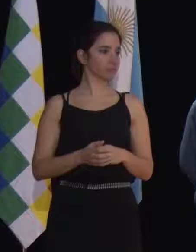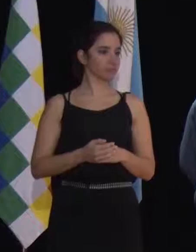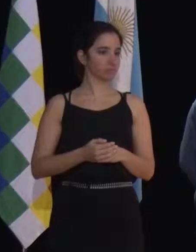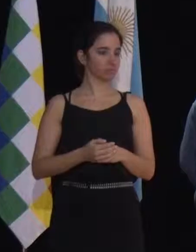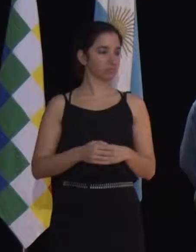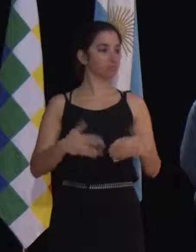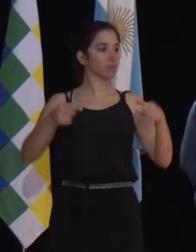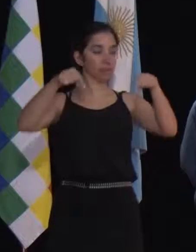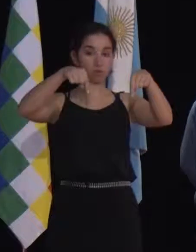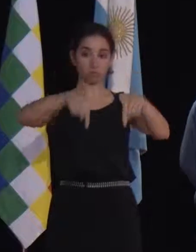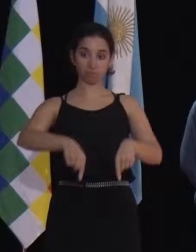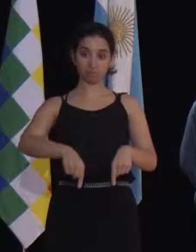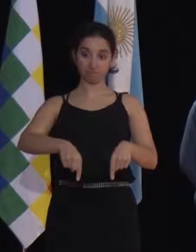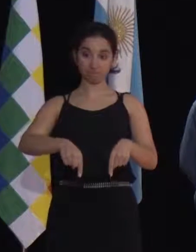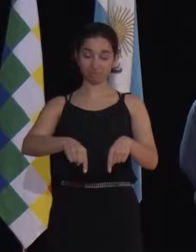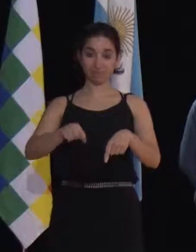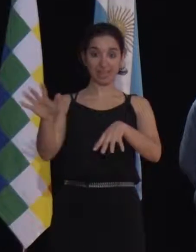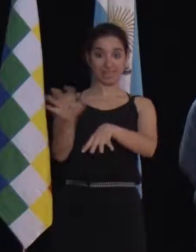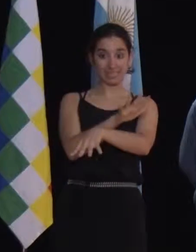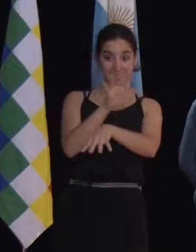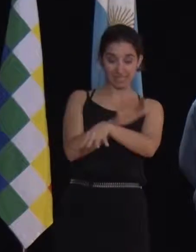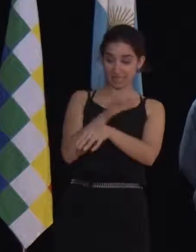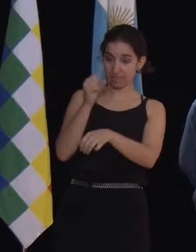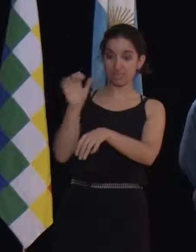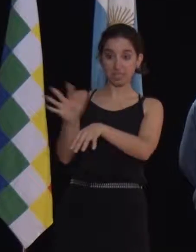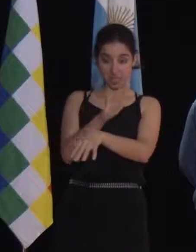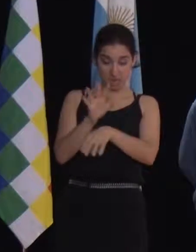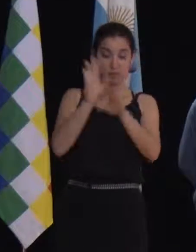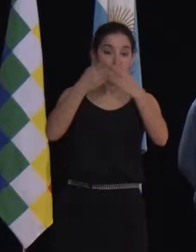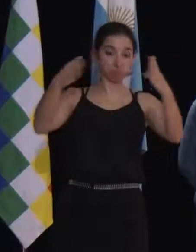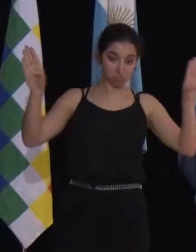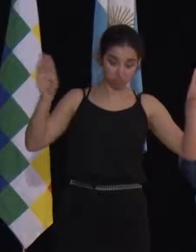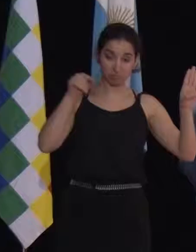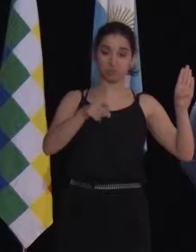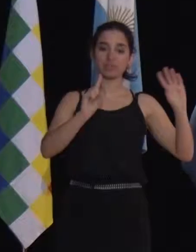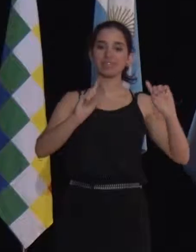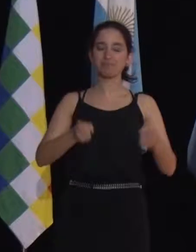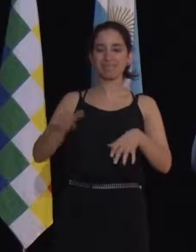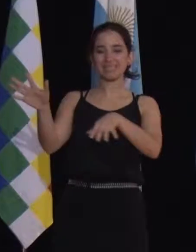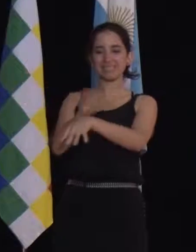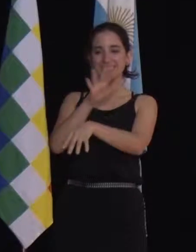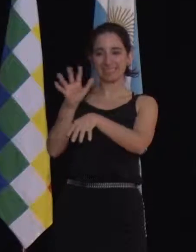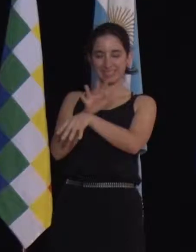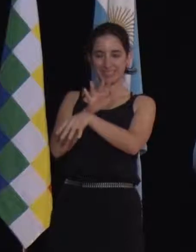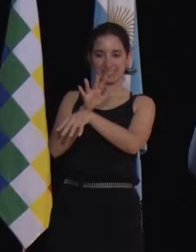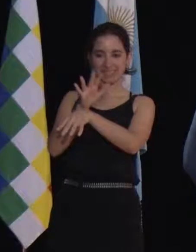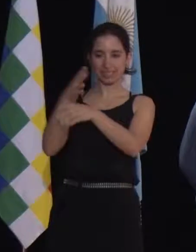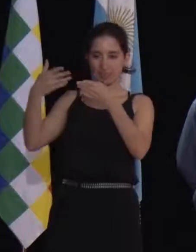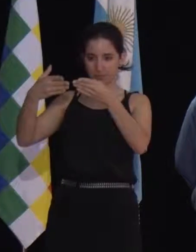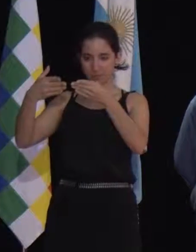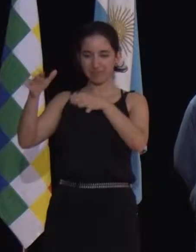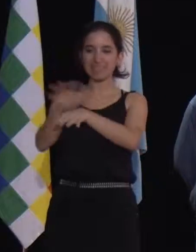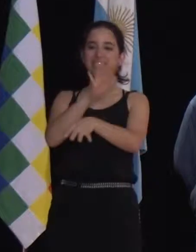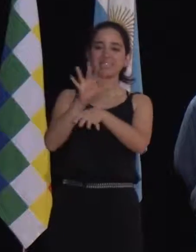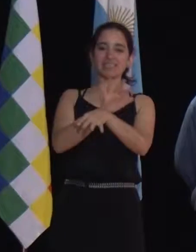ahora estamos trabajando actualmente con el cine en el pueblo y también estamos tratando de hacer un cine móvil llevándolo otro tipo de a